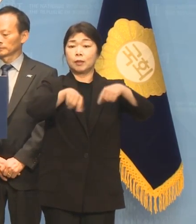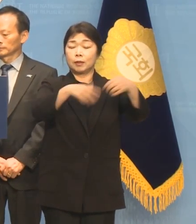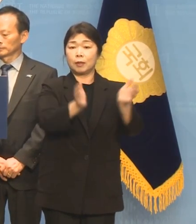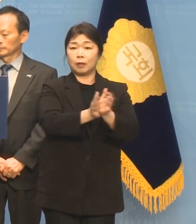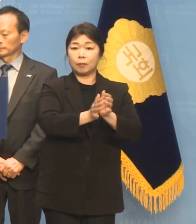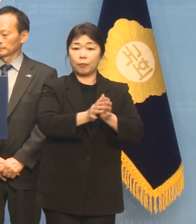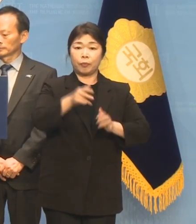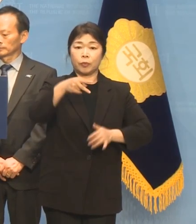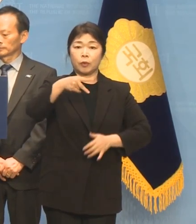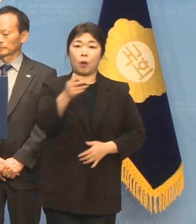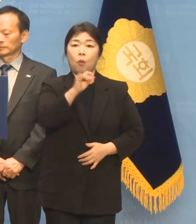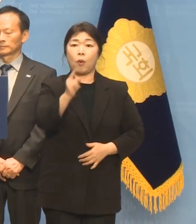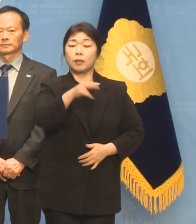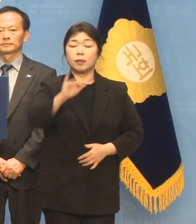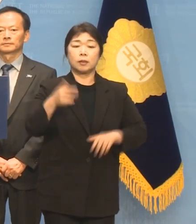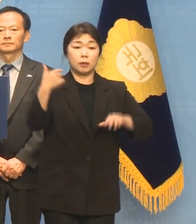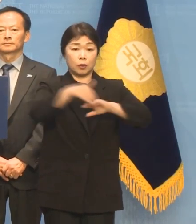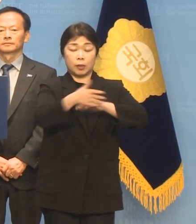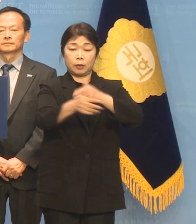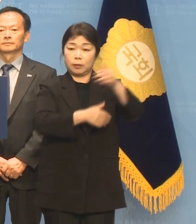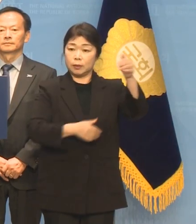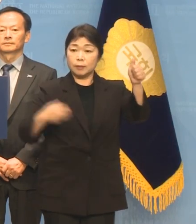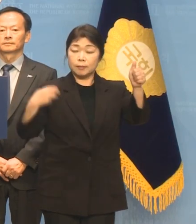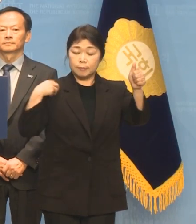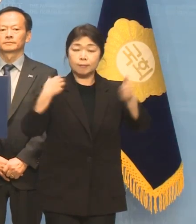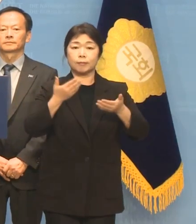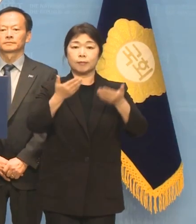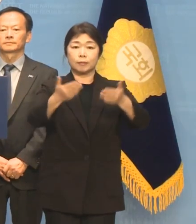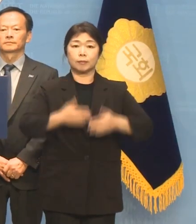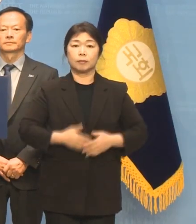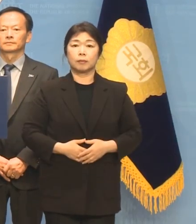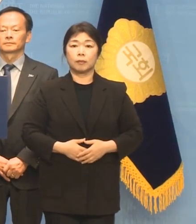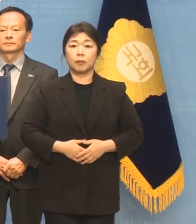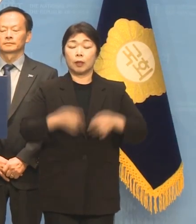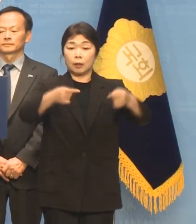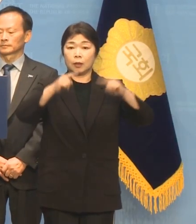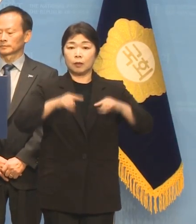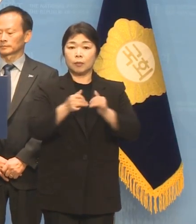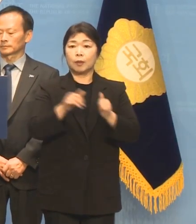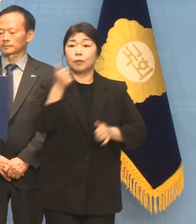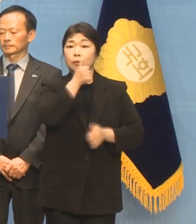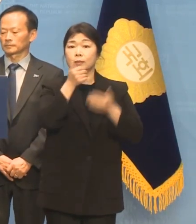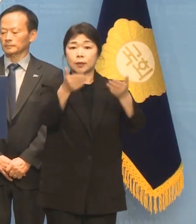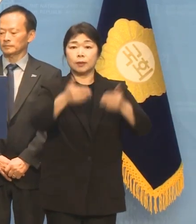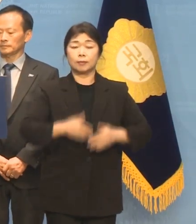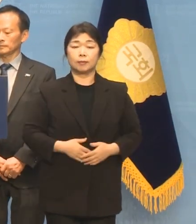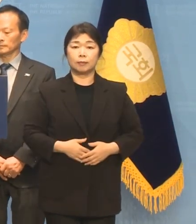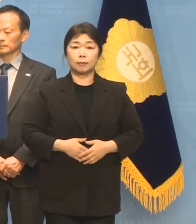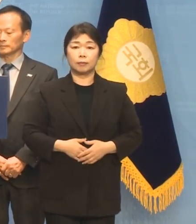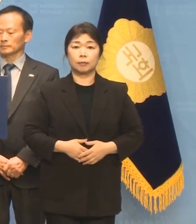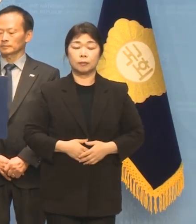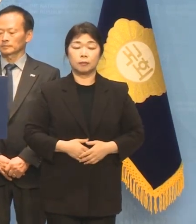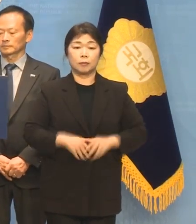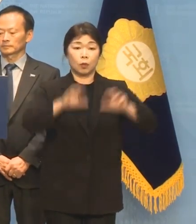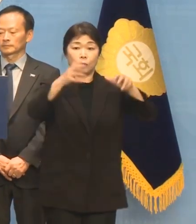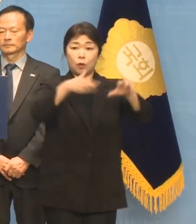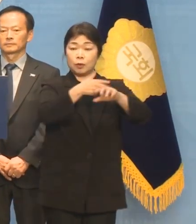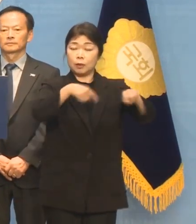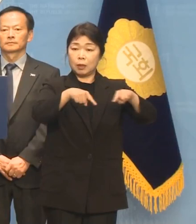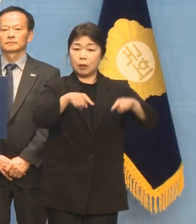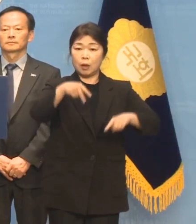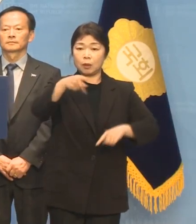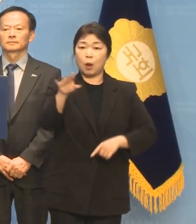혁신당 정 의장님께서 진행해 주시겠습니다 참석자 소개해 드리겠습니다 조구 신당의